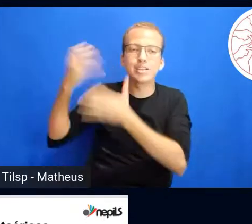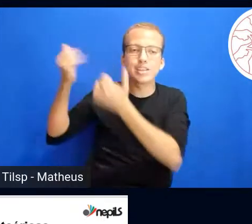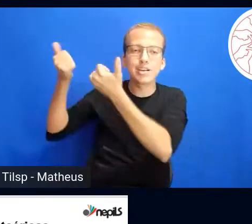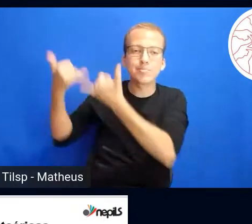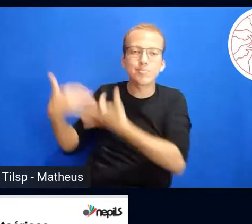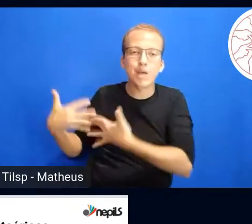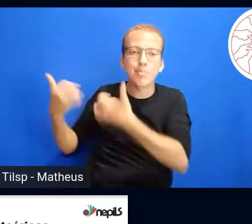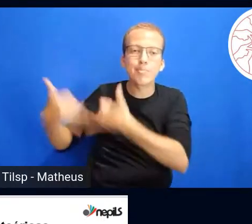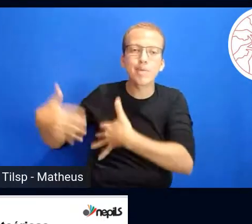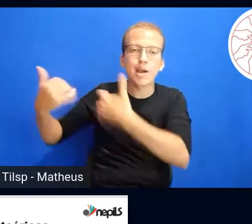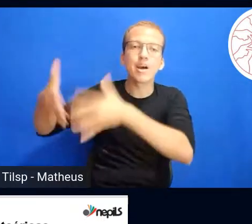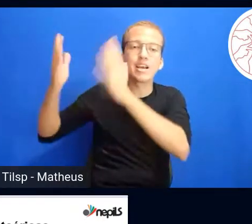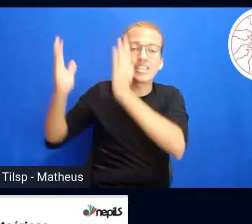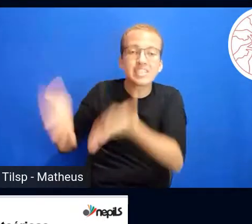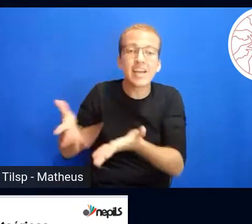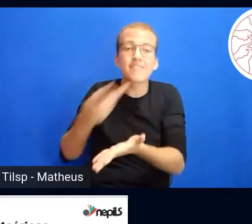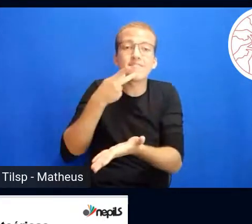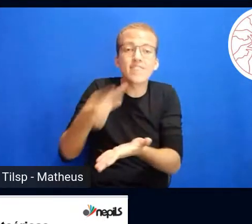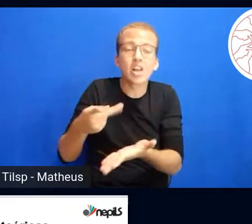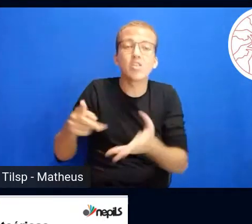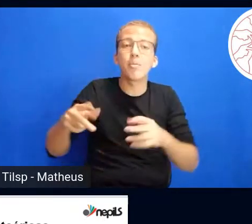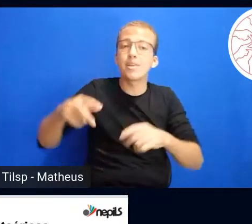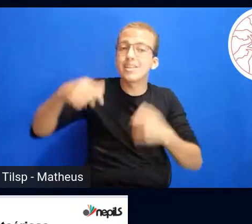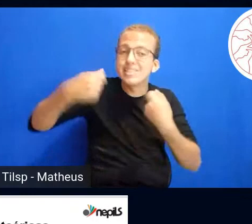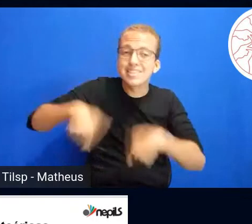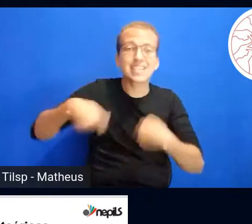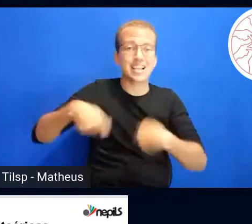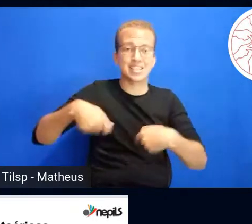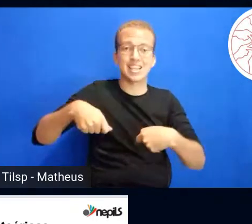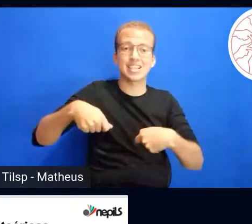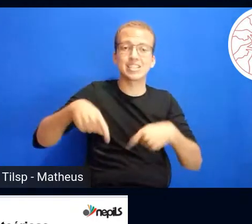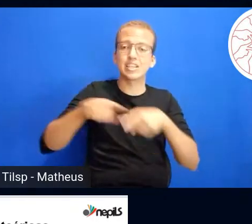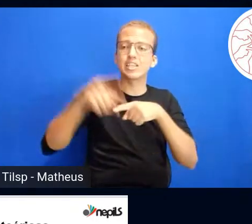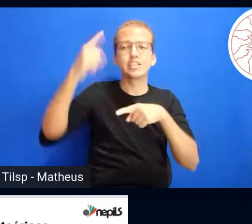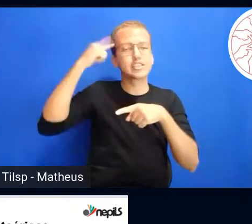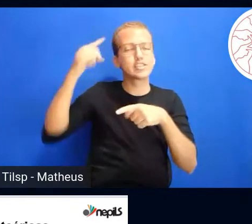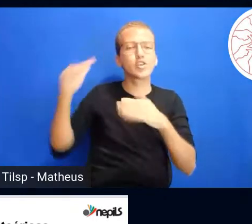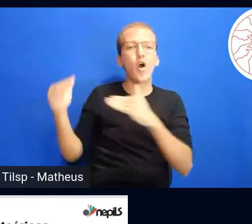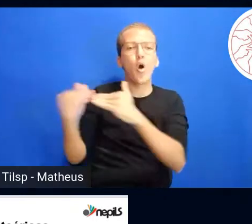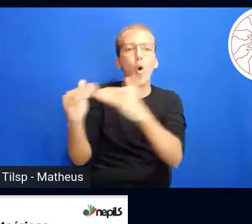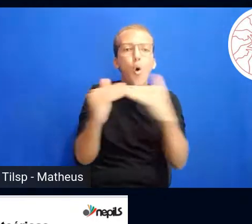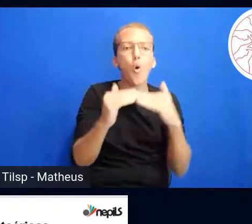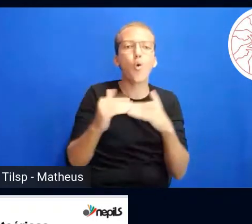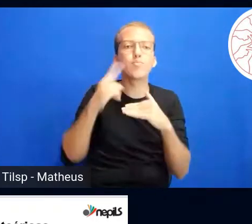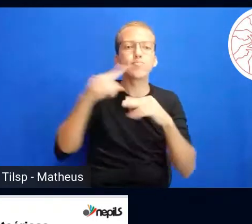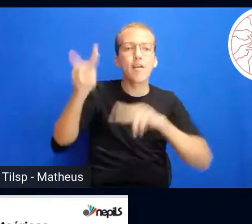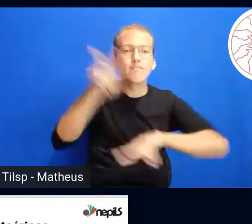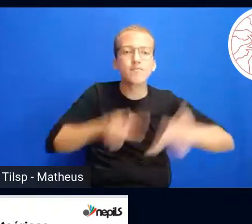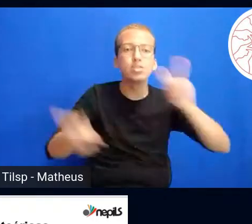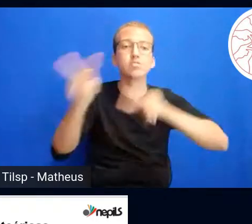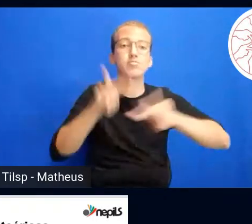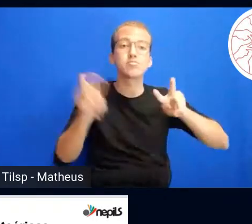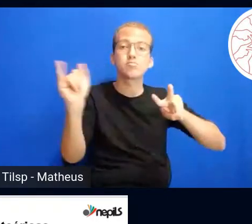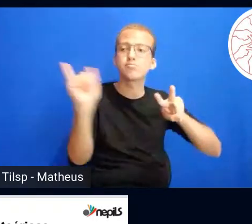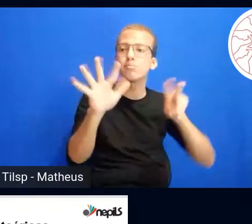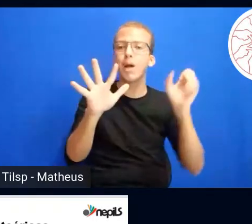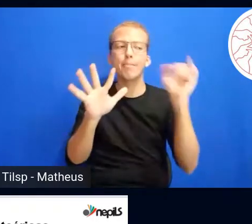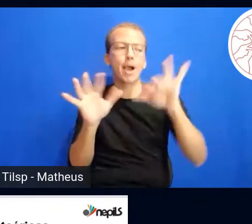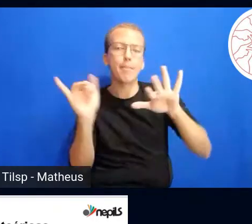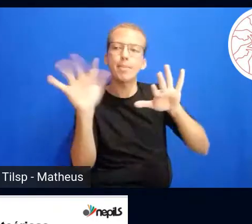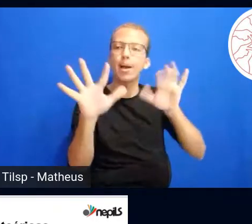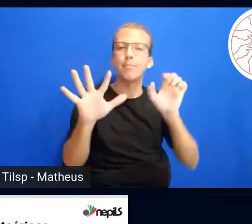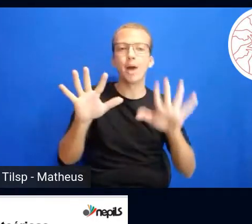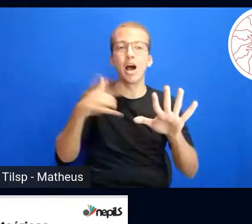apresentam essa necessidade, né? Eh, é um consenso de que a visualidade, a questão da imagem, dos recursos visuais, da materialidade